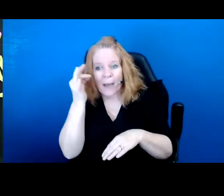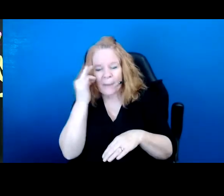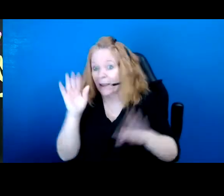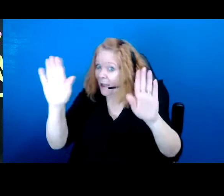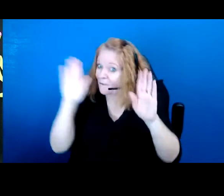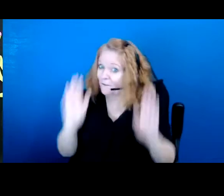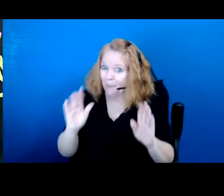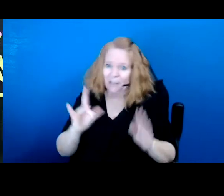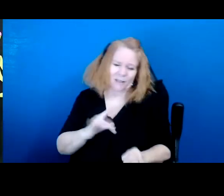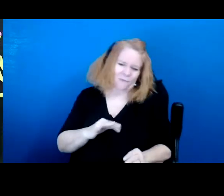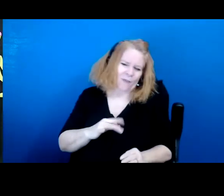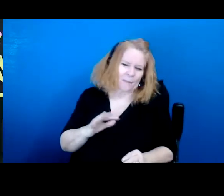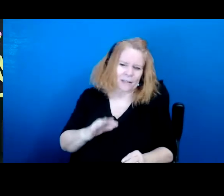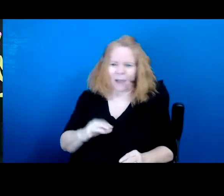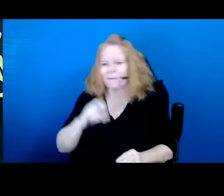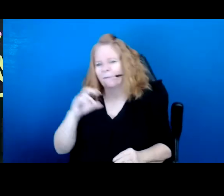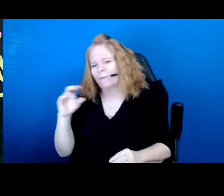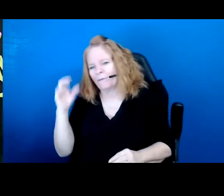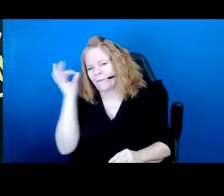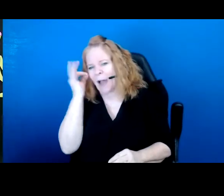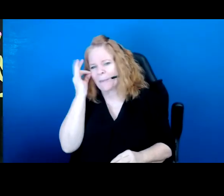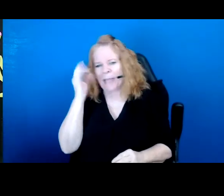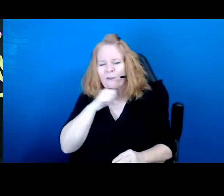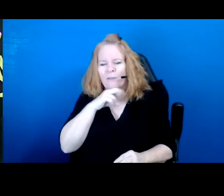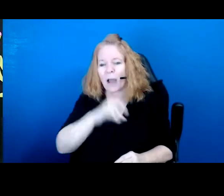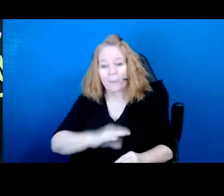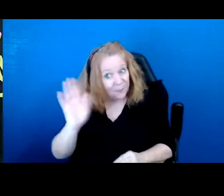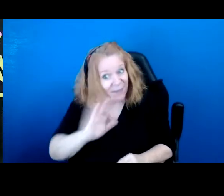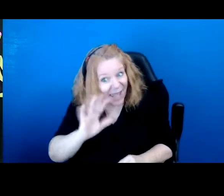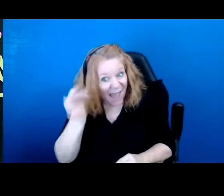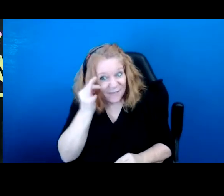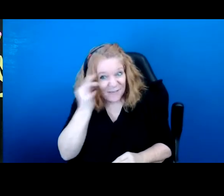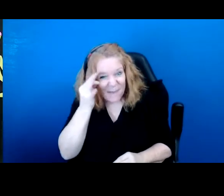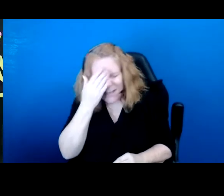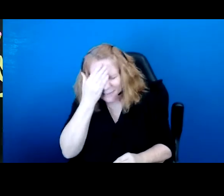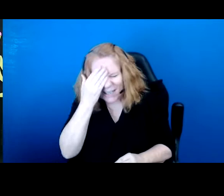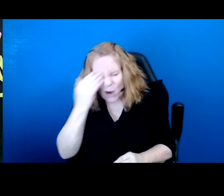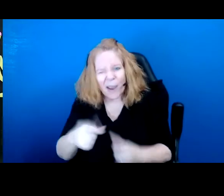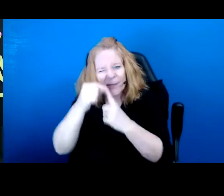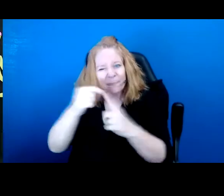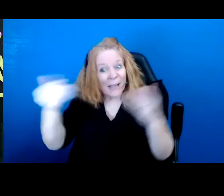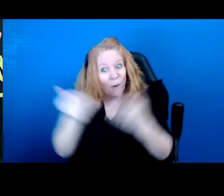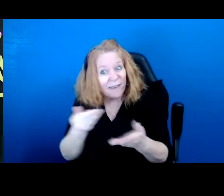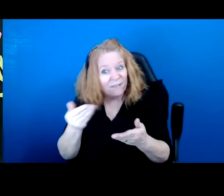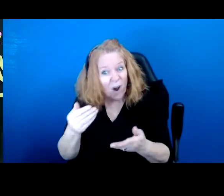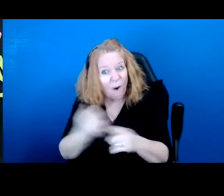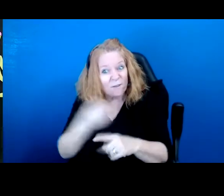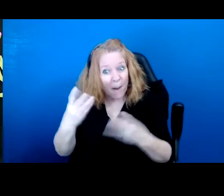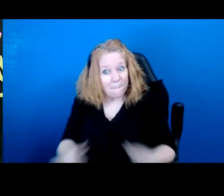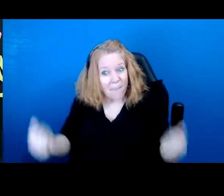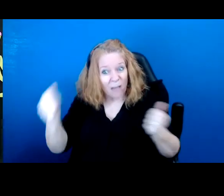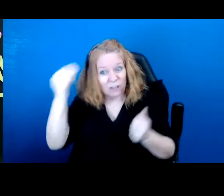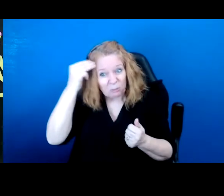fabril fabulosa favifa violar a la familia tengo aquí una invitación especial